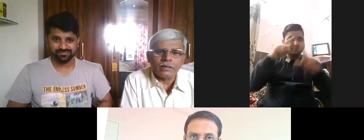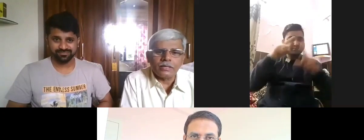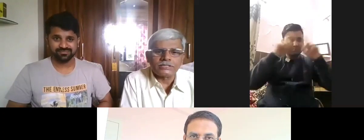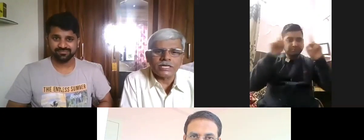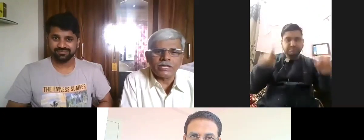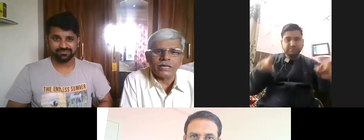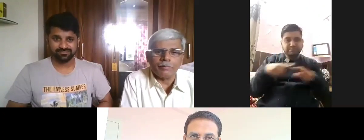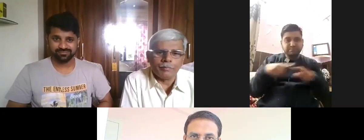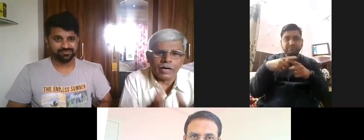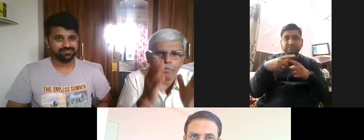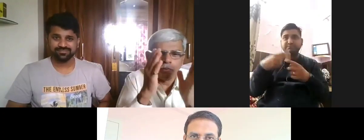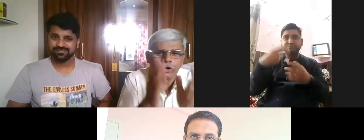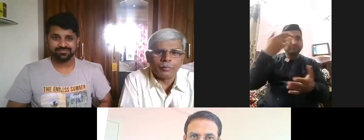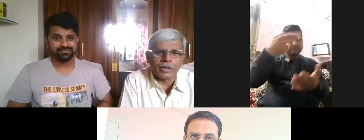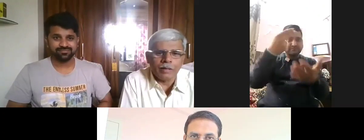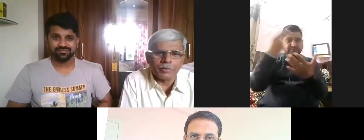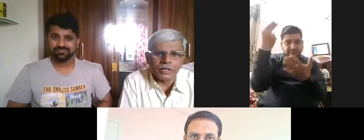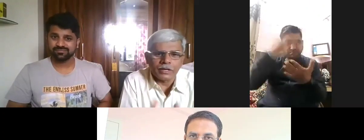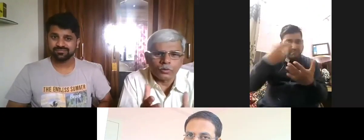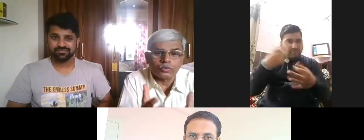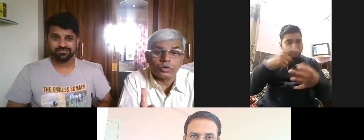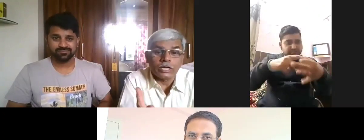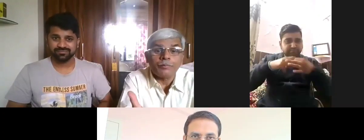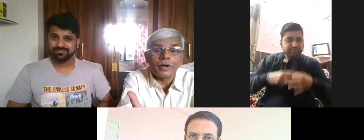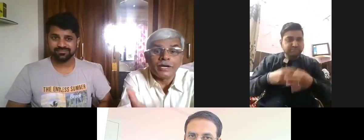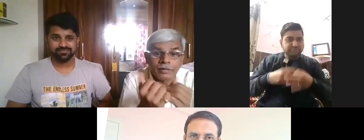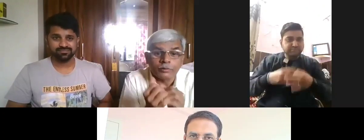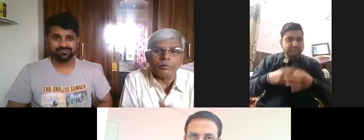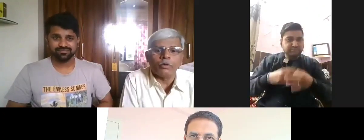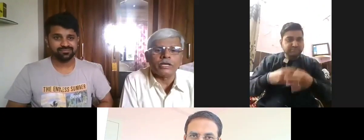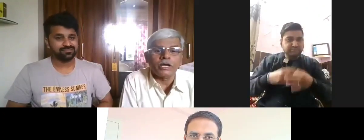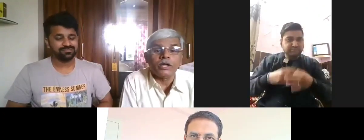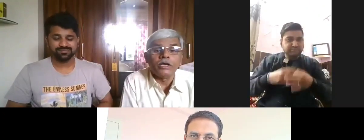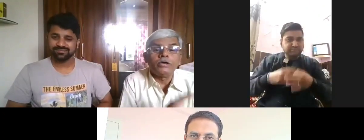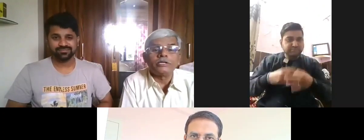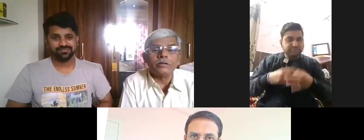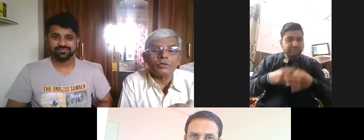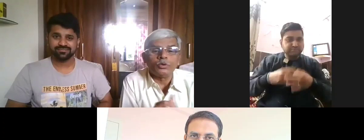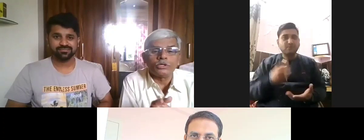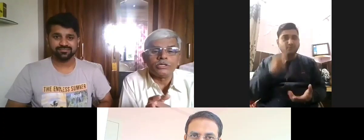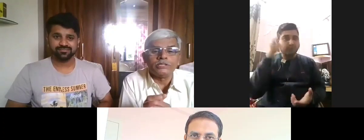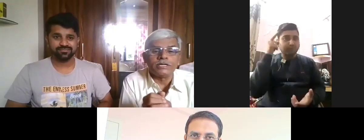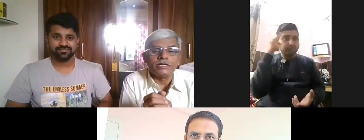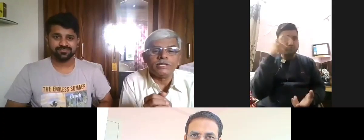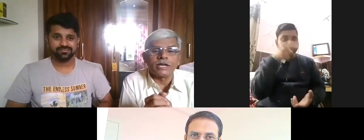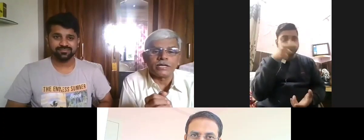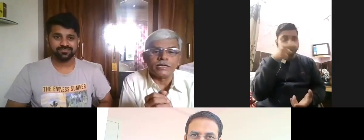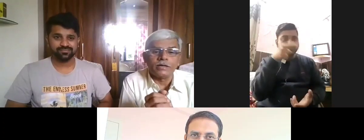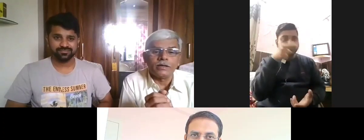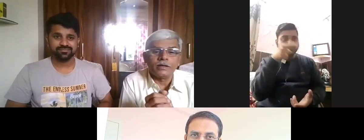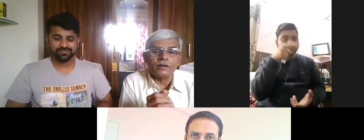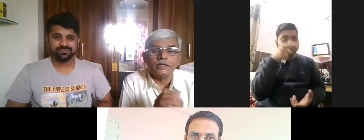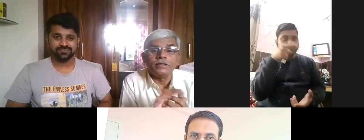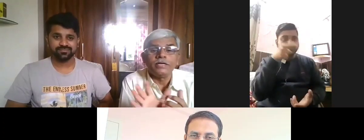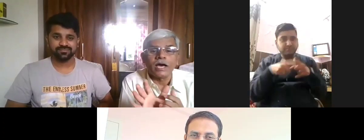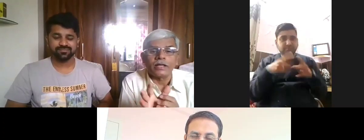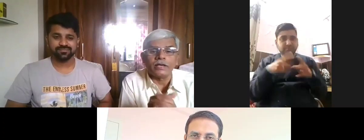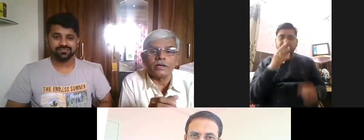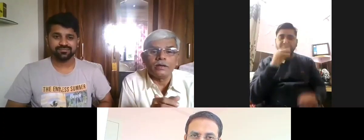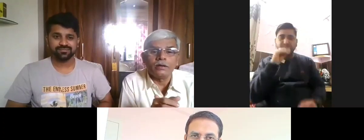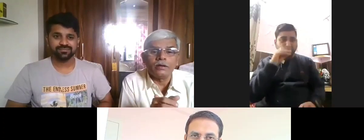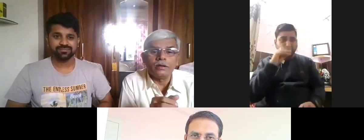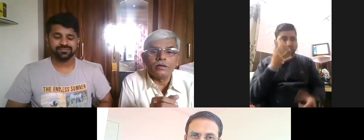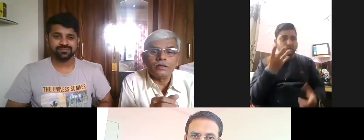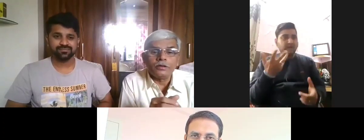है देश के लिए, हम बॉर्डर पे काम करेंगे लेकिन कुछ तो, ऐसी पेंटिंग मुझे बोल रही है, इसलिए मुझे 2-3 दिन से